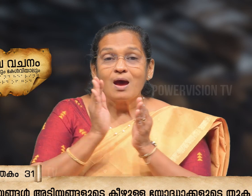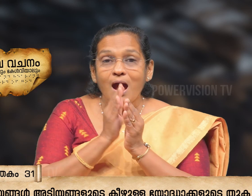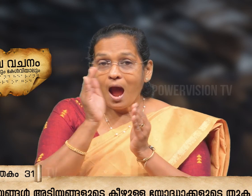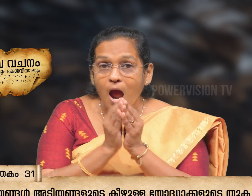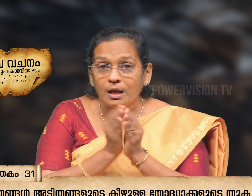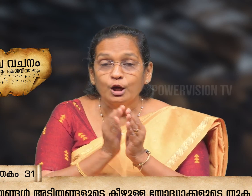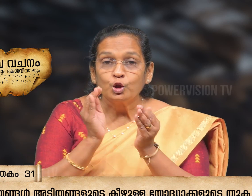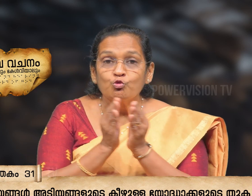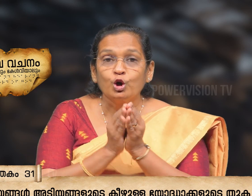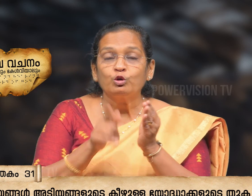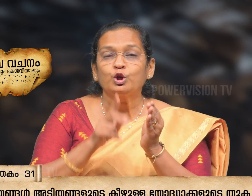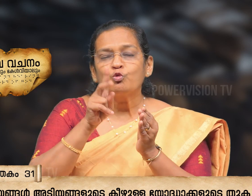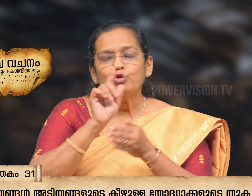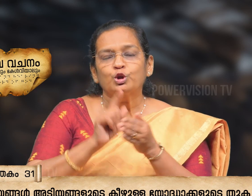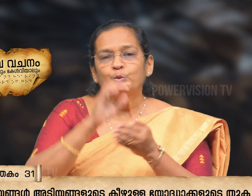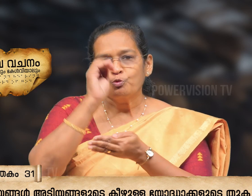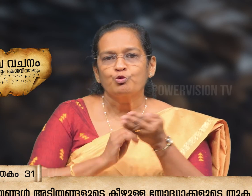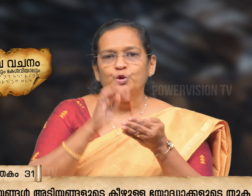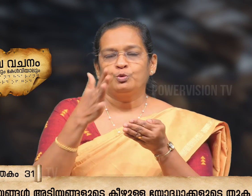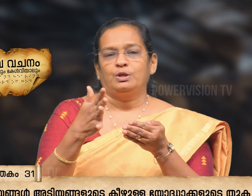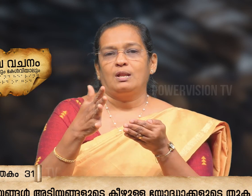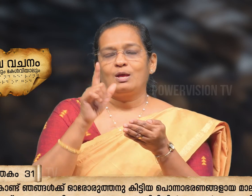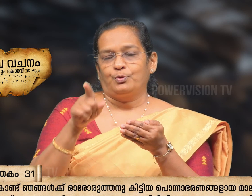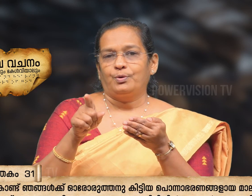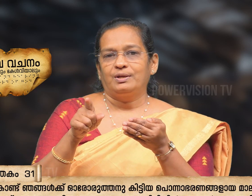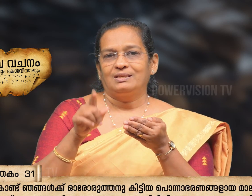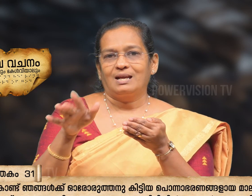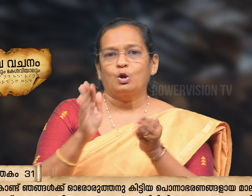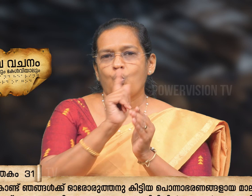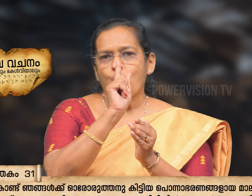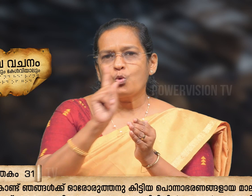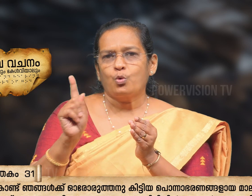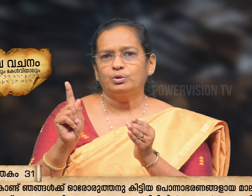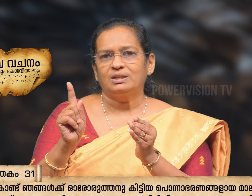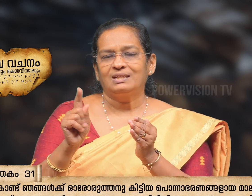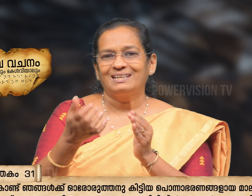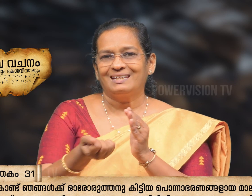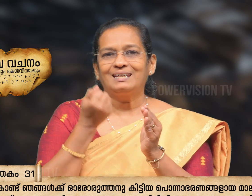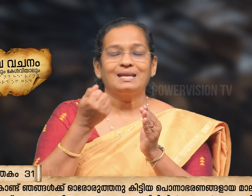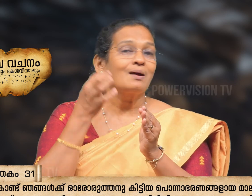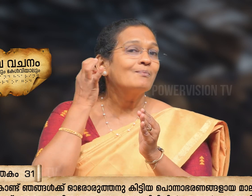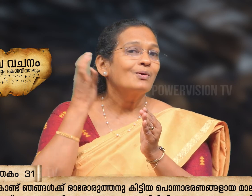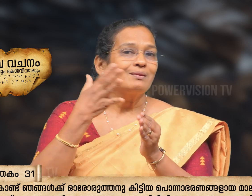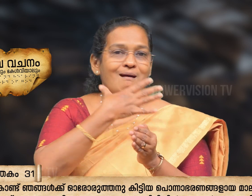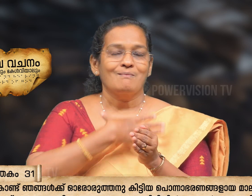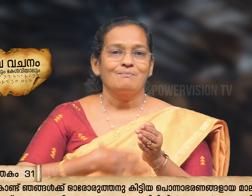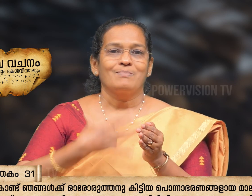നോക്കി ഒരുത്തനും കുറഞ്ഞു പോയിട്ടില്ല, അതുകൊണ്ട് ഞങ്ങൾക്ക് ഓരോരുത്തന് കിട്ടിയ